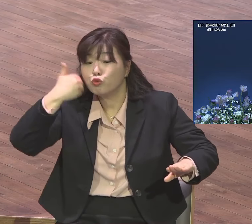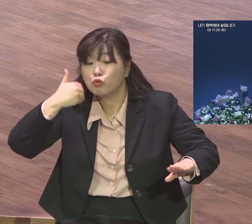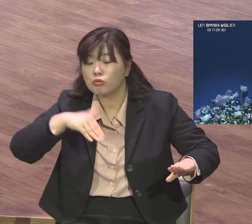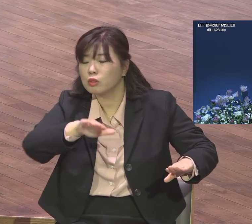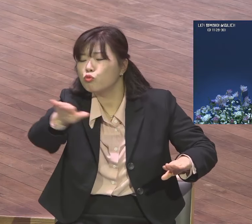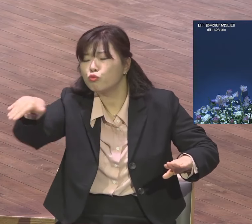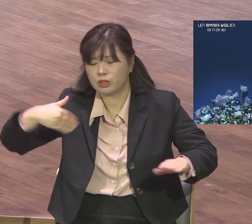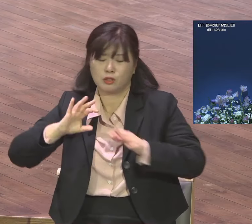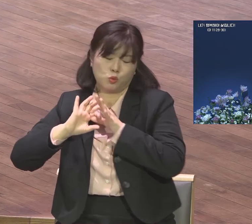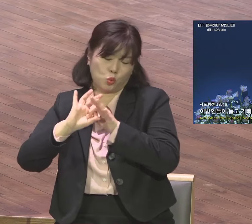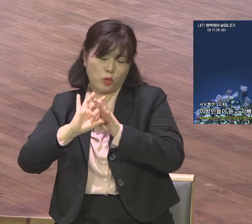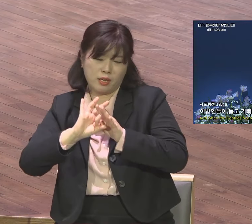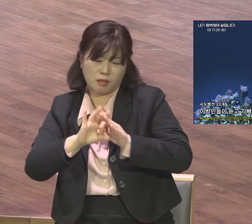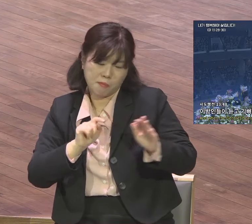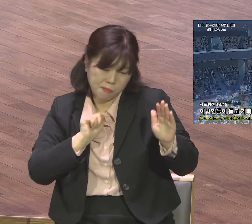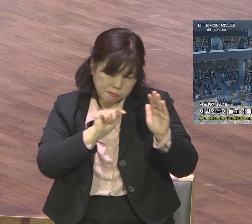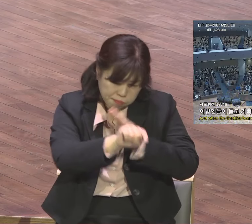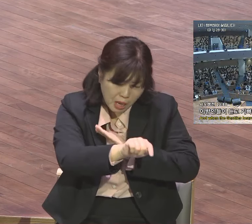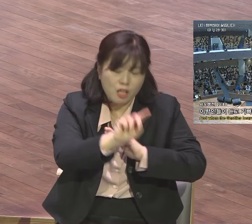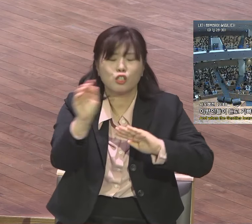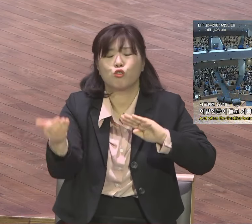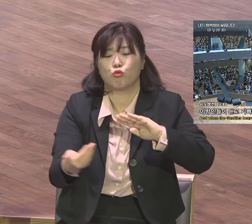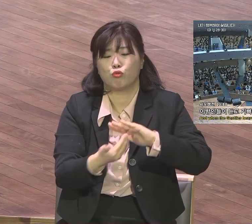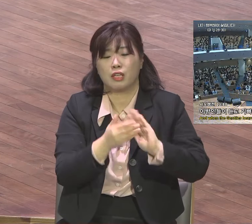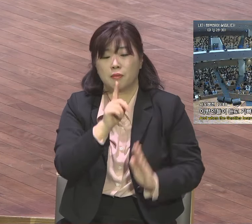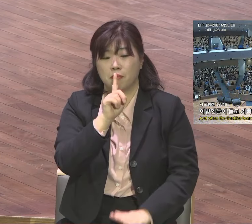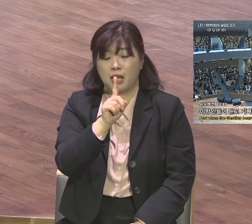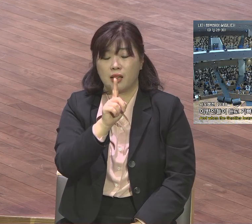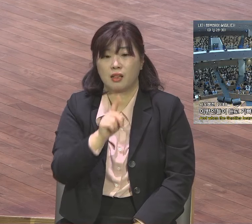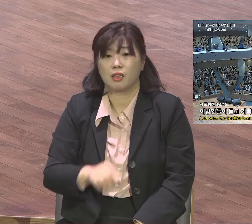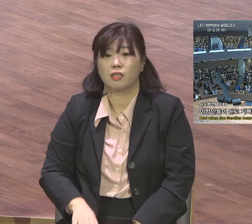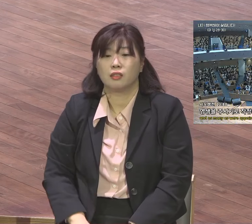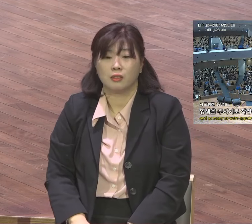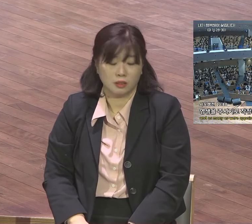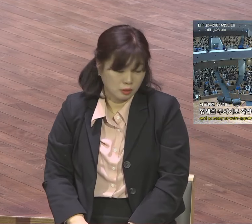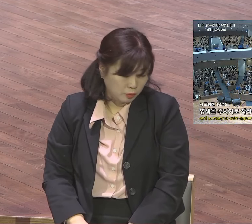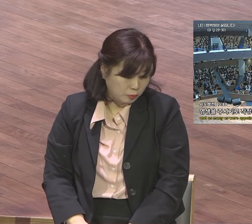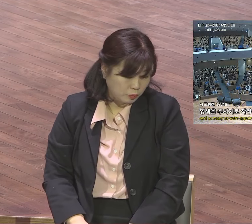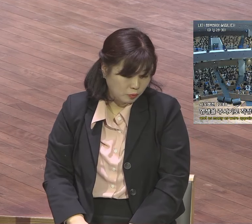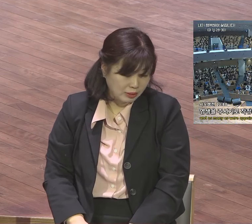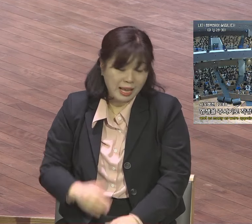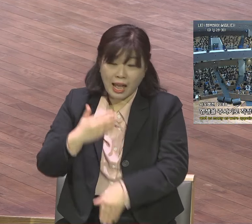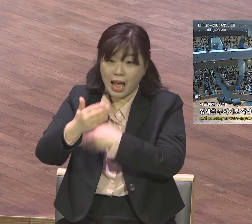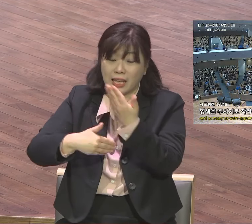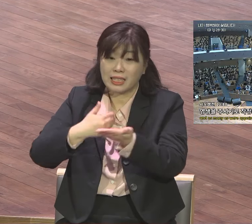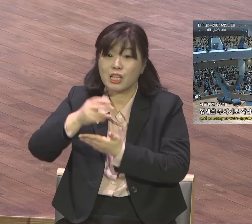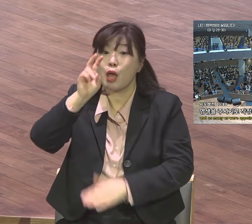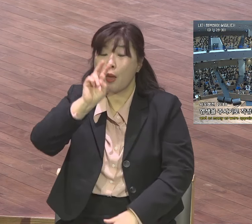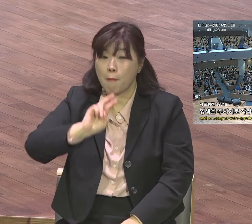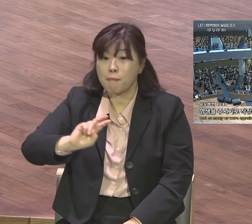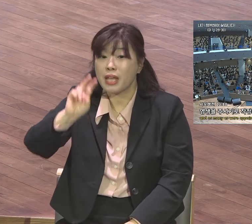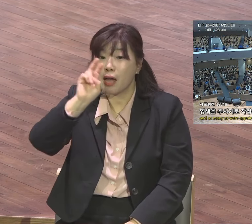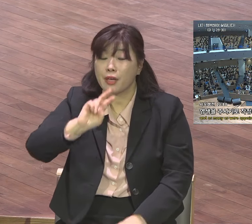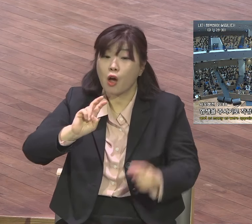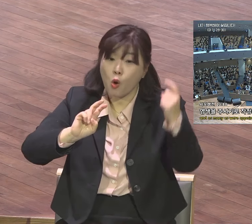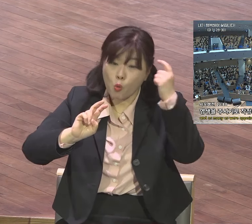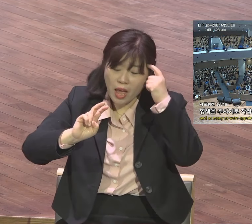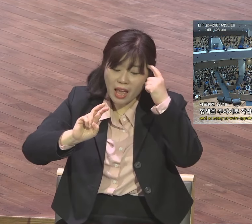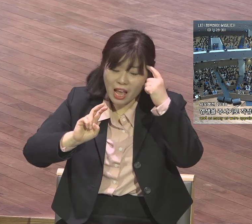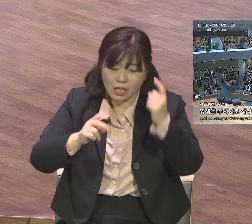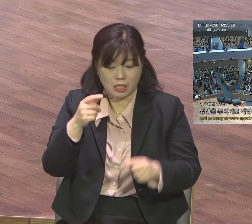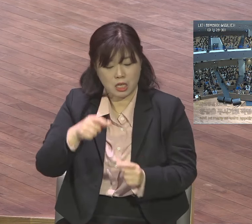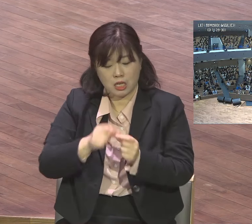48절에는 이방인들이 듣고 기뻐하여 하나님의 말씀을 찬송하며 영생을 주시기로 작정된 자는 다